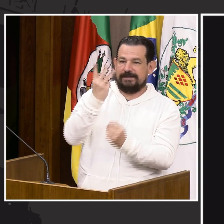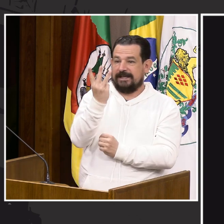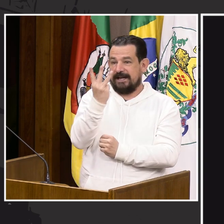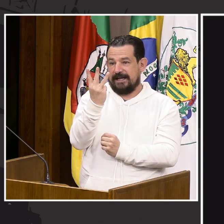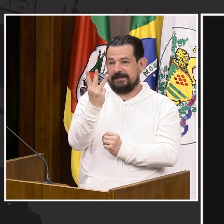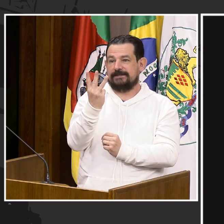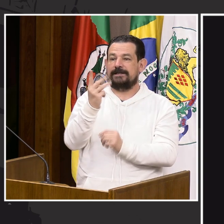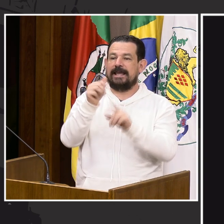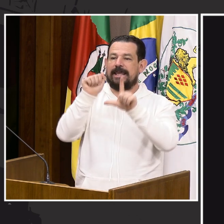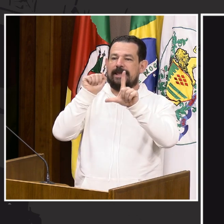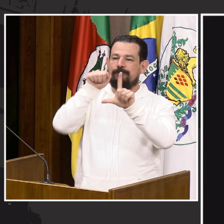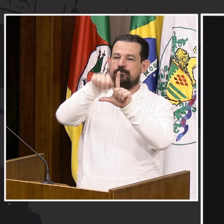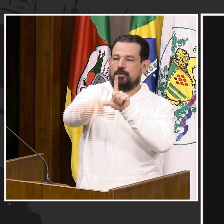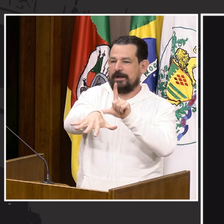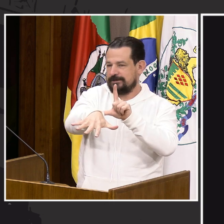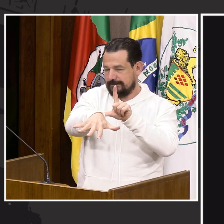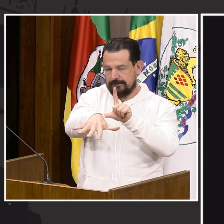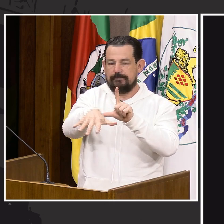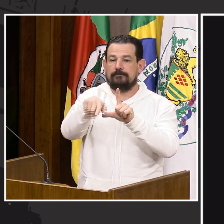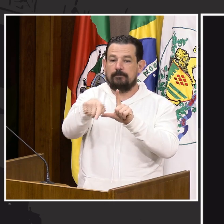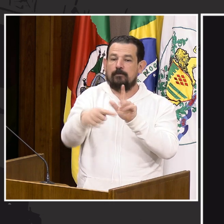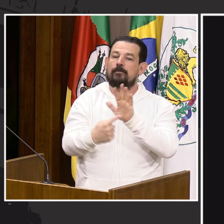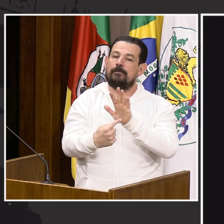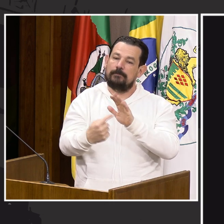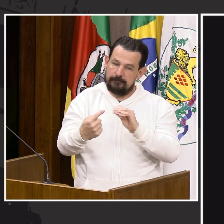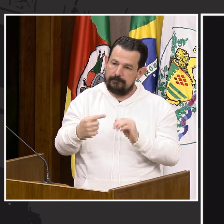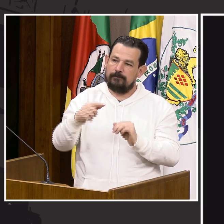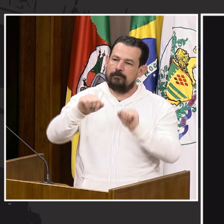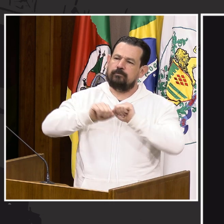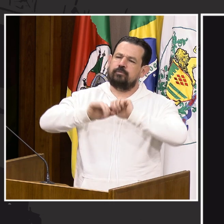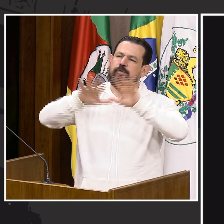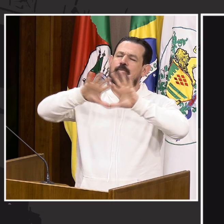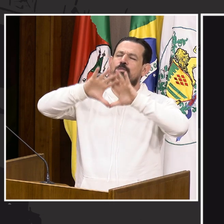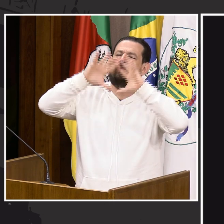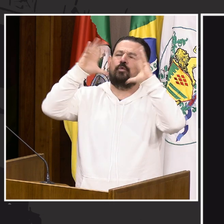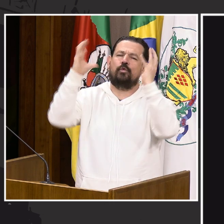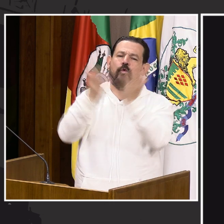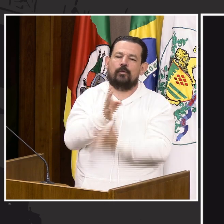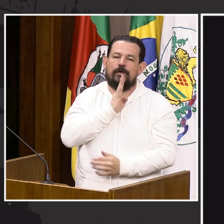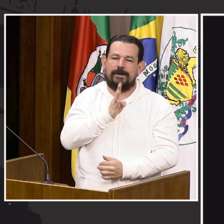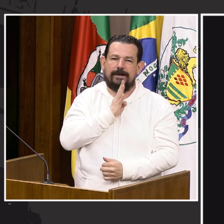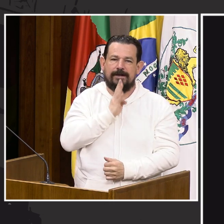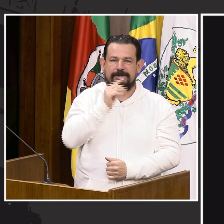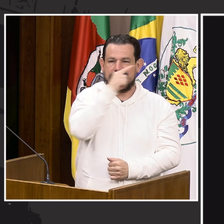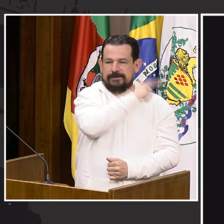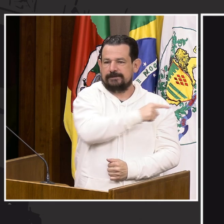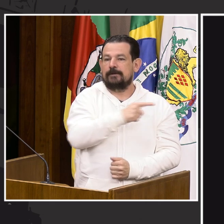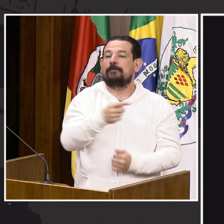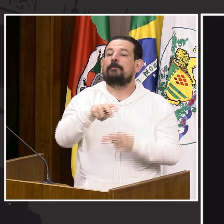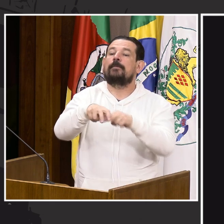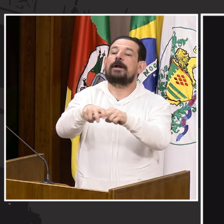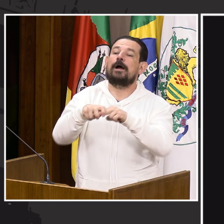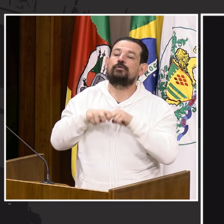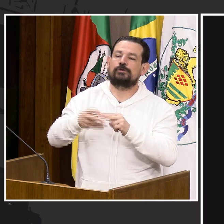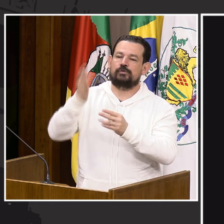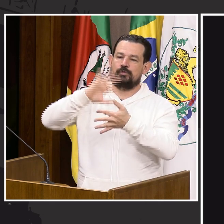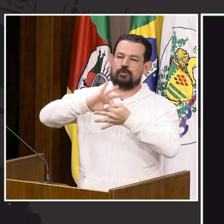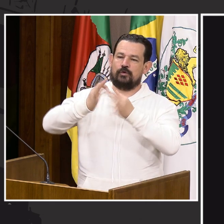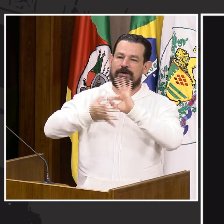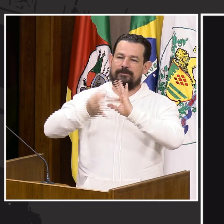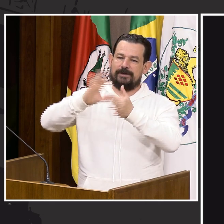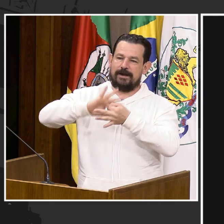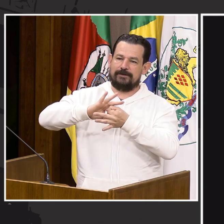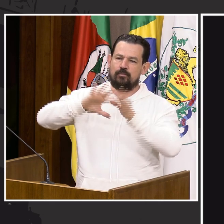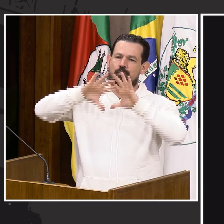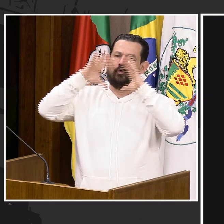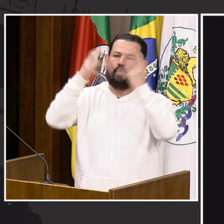surdos, né? E a outra terceira surda também, que é a Franciele. A Tainá e o Andrei são influencers digitais e a Franciele também.